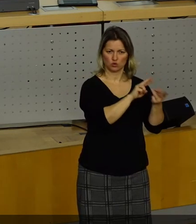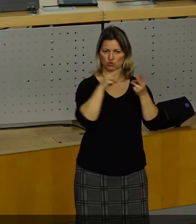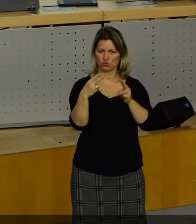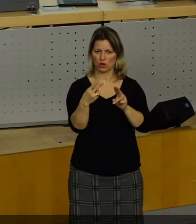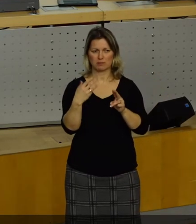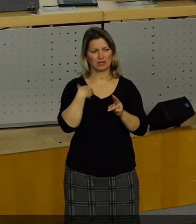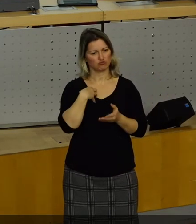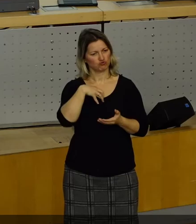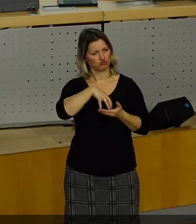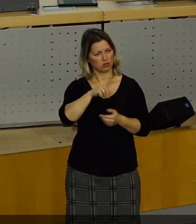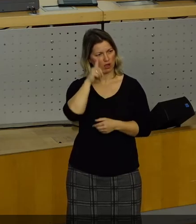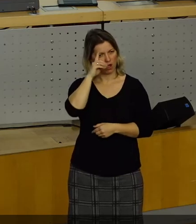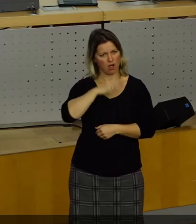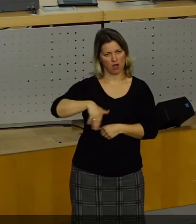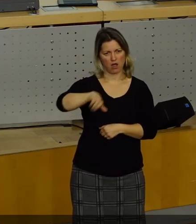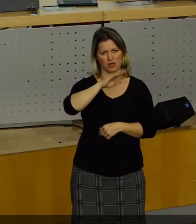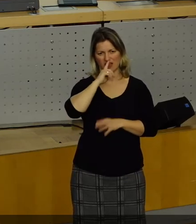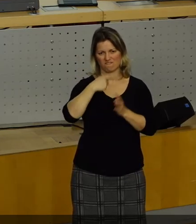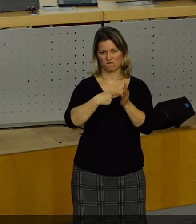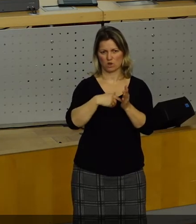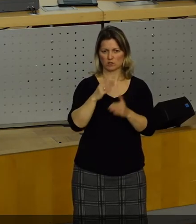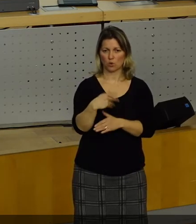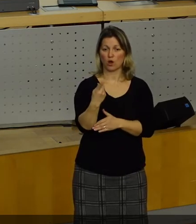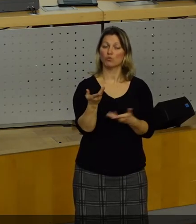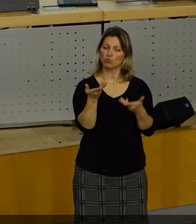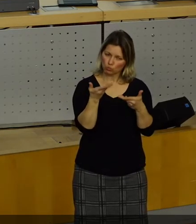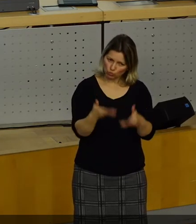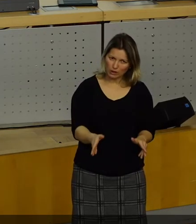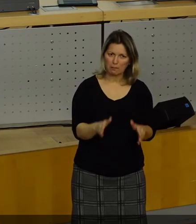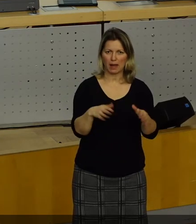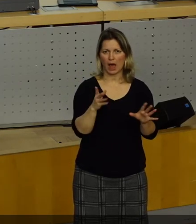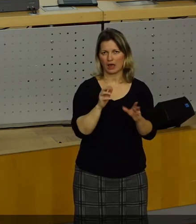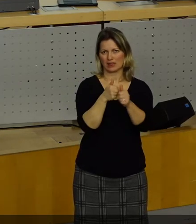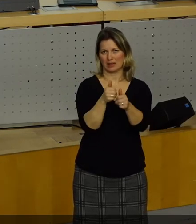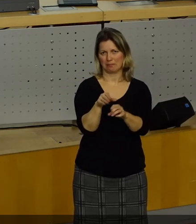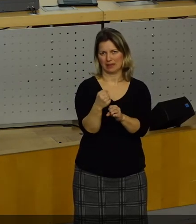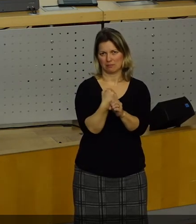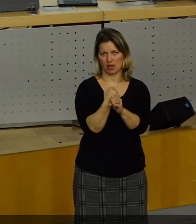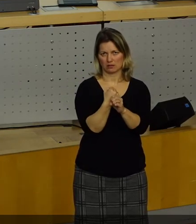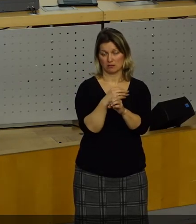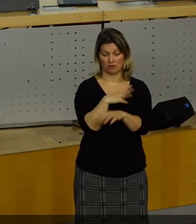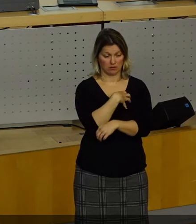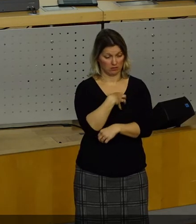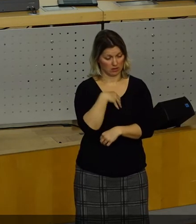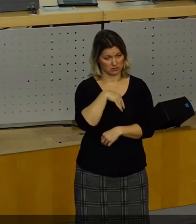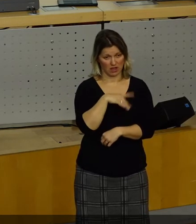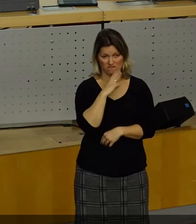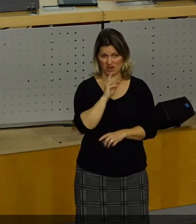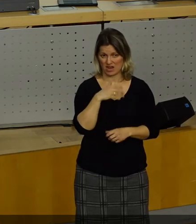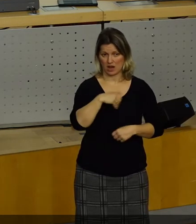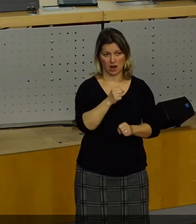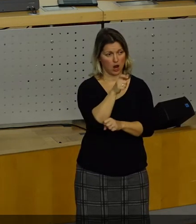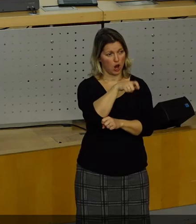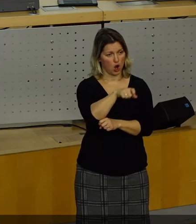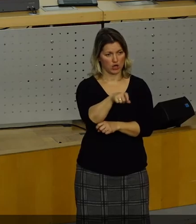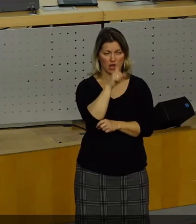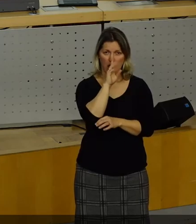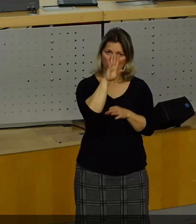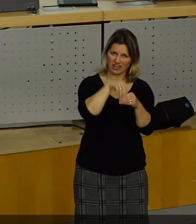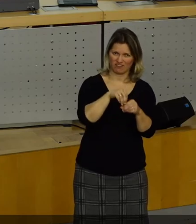uns als Stadtrat zum Beispiel fordern, auch einlassen. Es gibt viele Akteure in Dresden, die dort eine wesentlich eine sehr positive Rolle